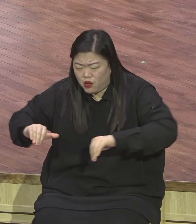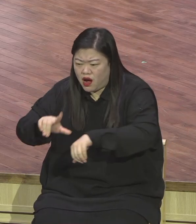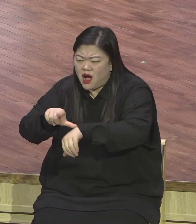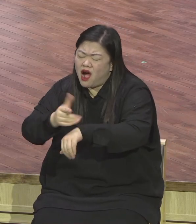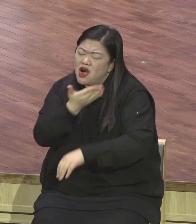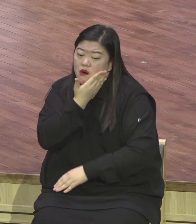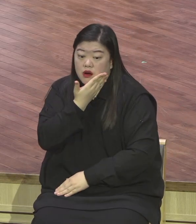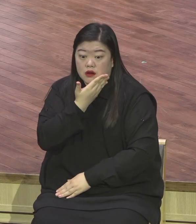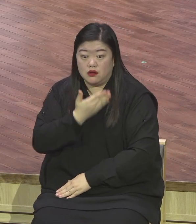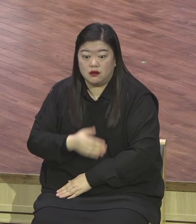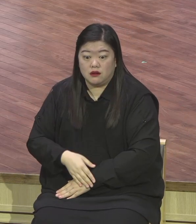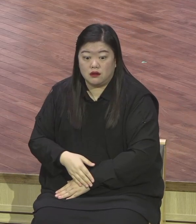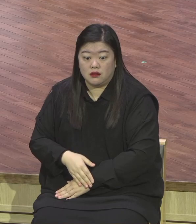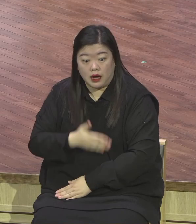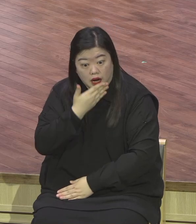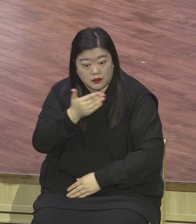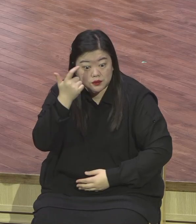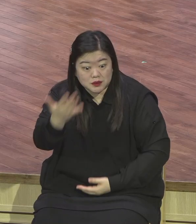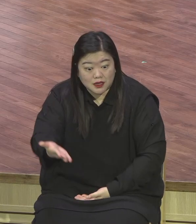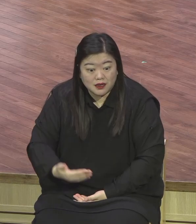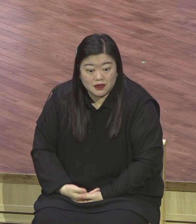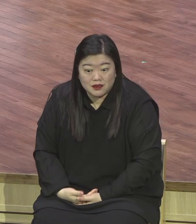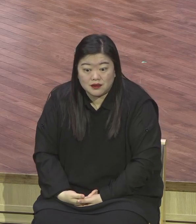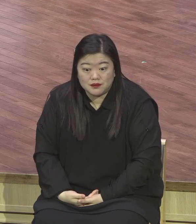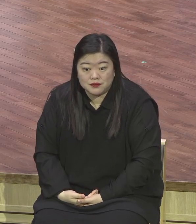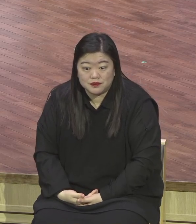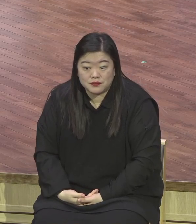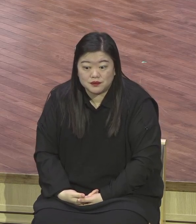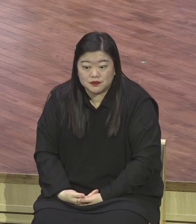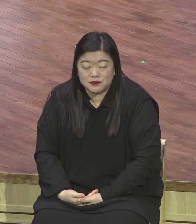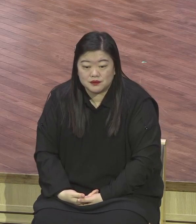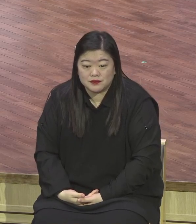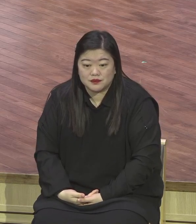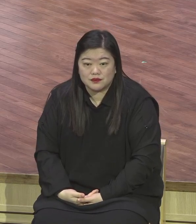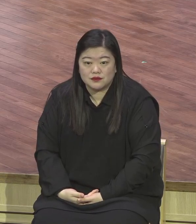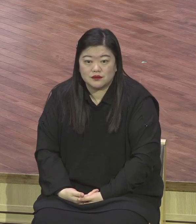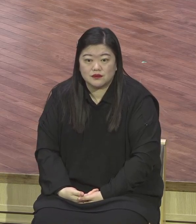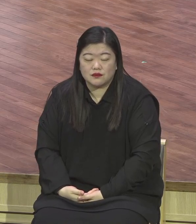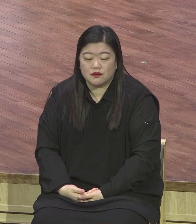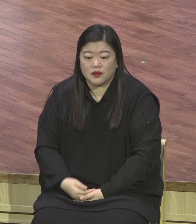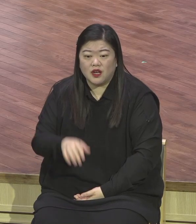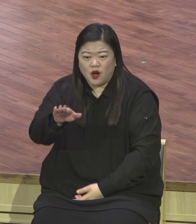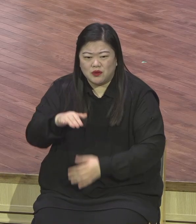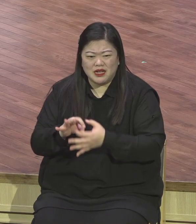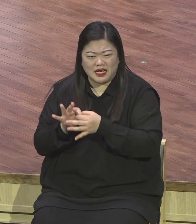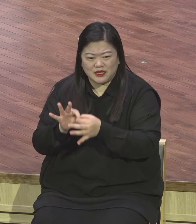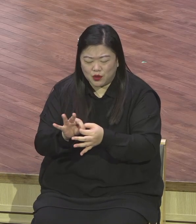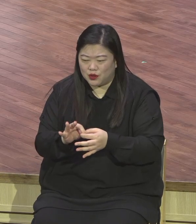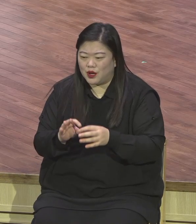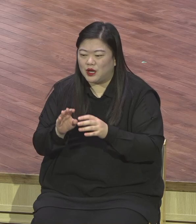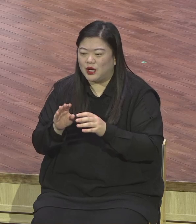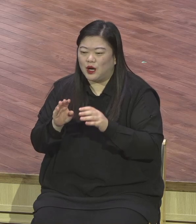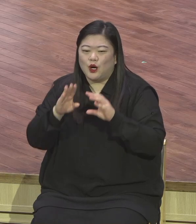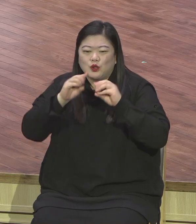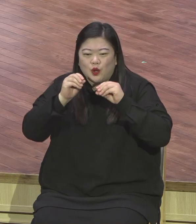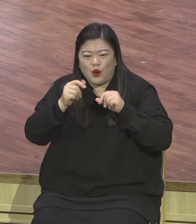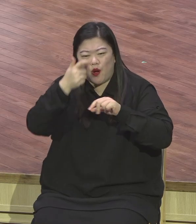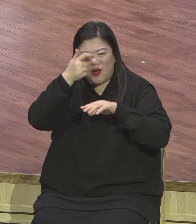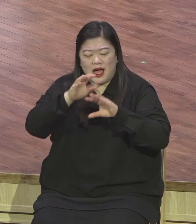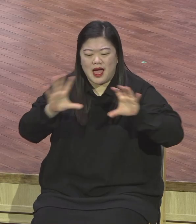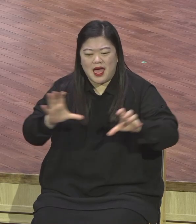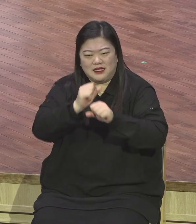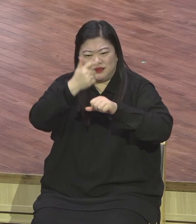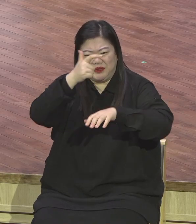우리가 교회 다니는 것 때문에 가족끼리 모여가지고 여행을 갈 수 있습니까? 주말이나 뭐 어때 갈 수 있습니까? 뭐까요?